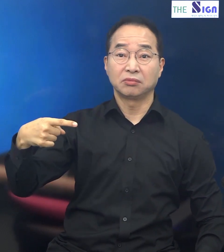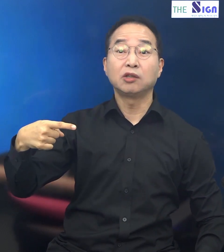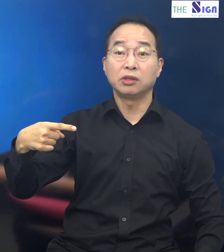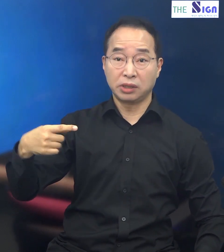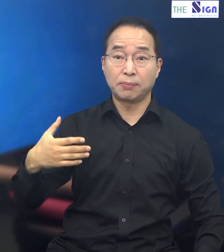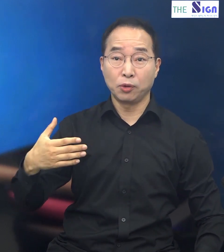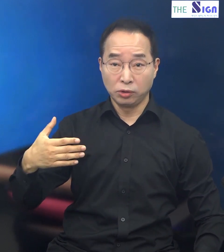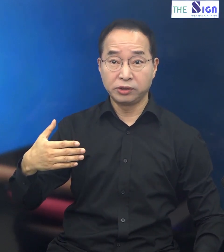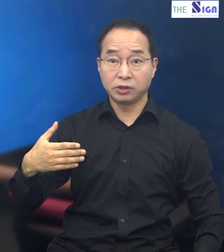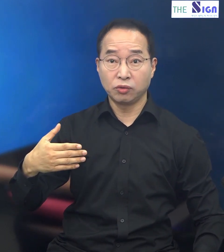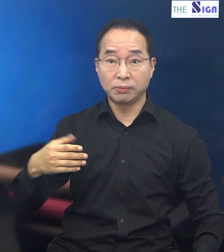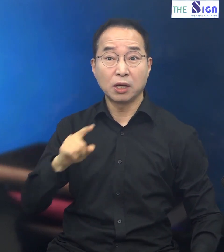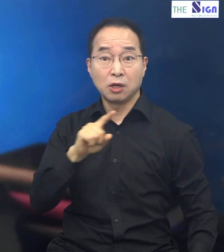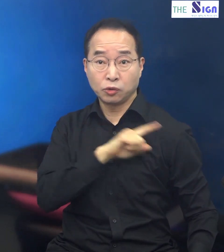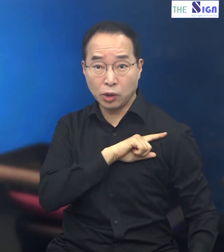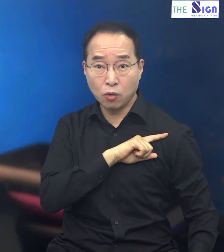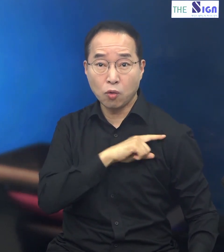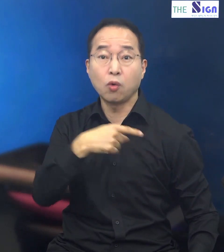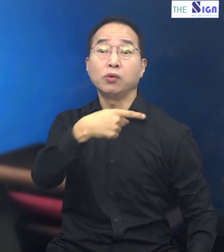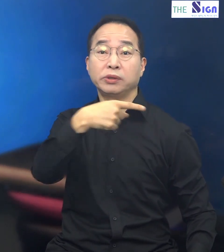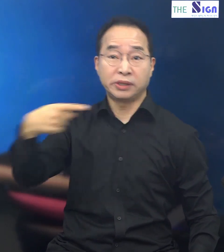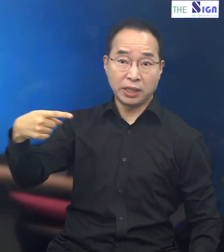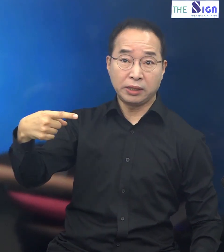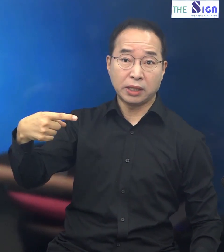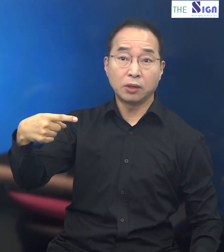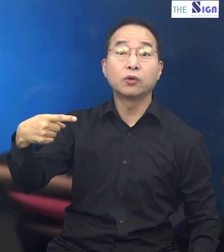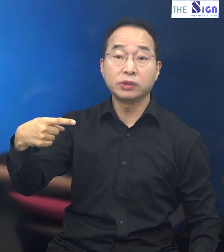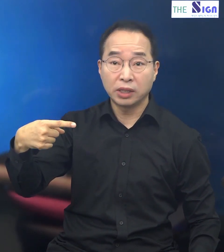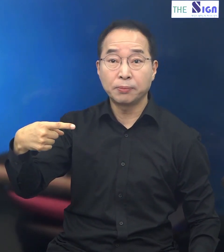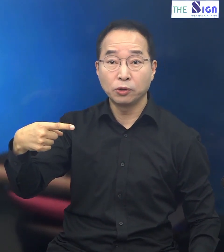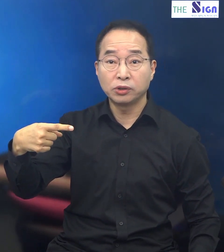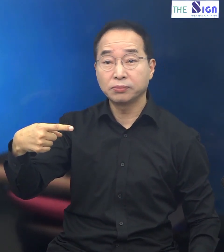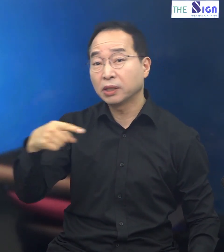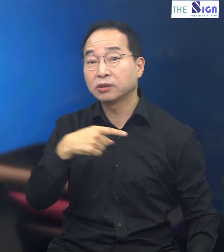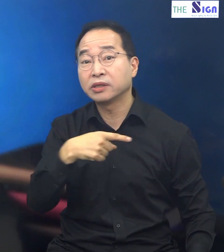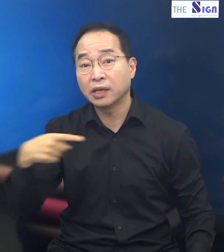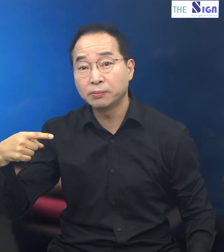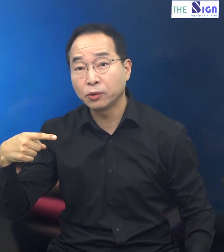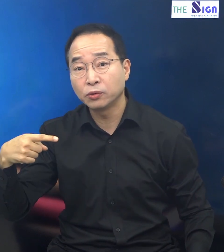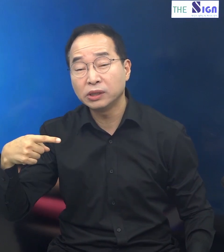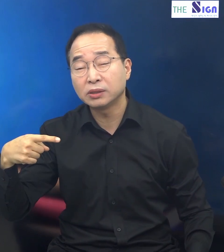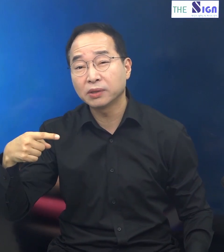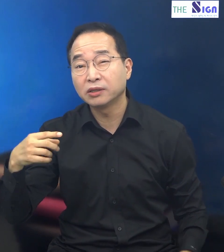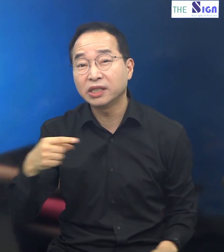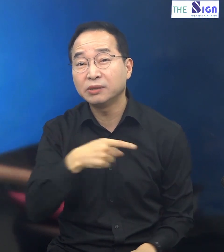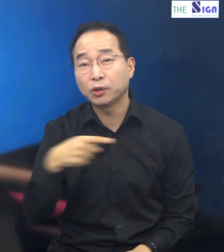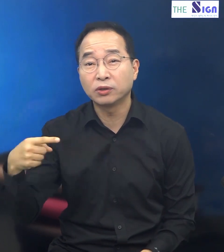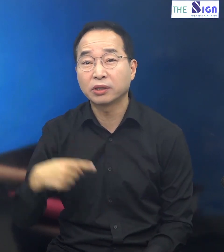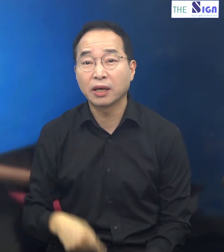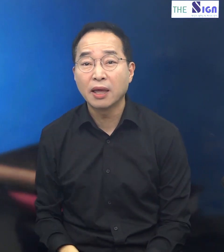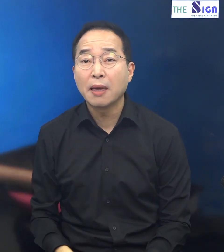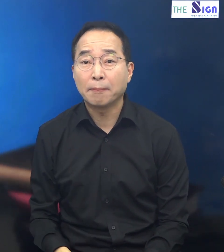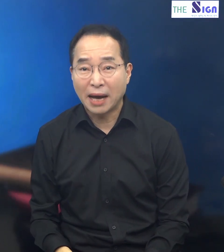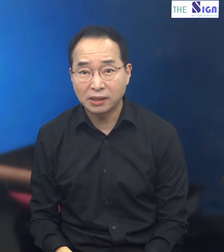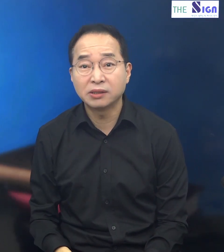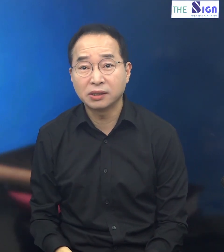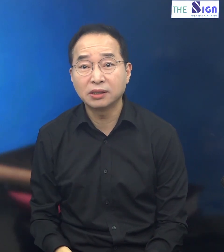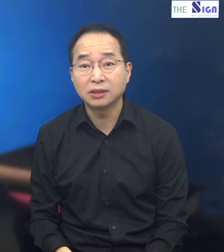이런 식의 표현을 쓰기도 합니다. 최고고 제일이야. 이런 식의 표현도 씁니다. 그래서 제일 표현도 있습니다. 그런데 이 표현은 그렇게 많이 쓰지는